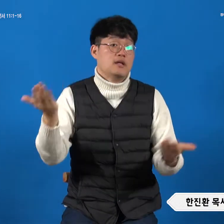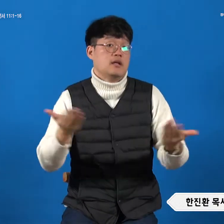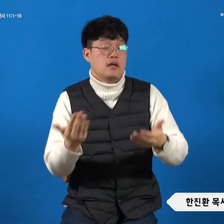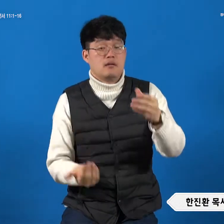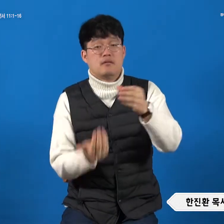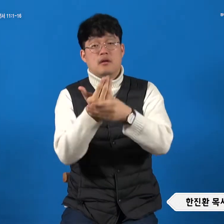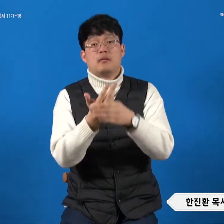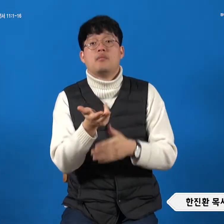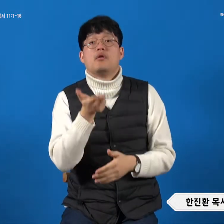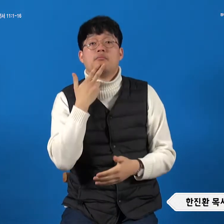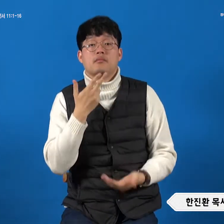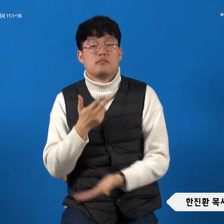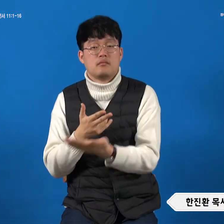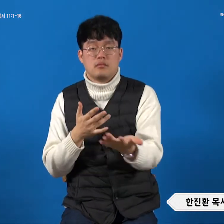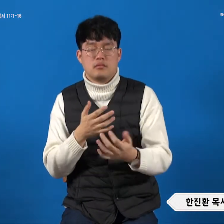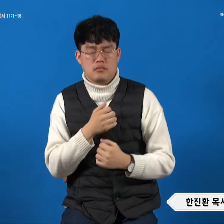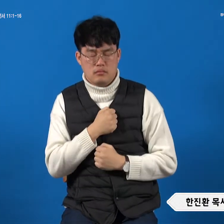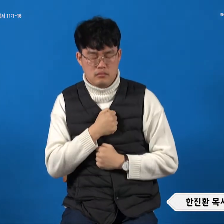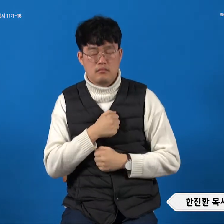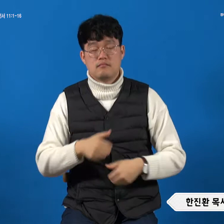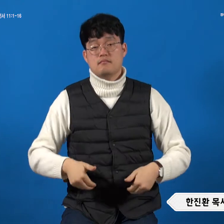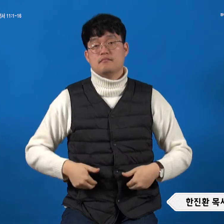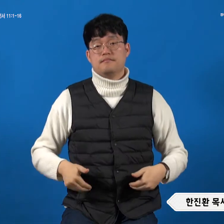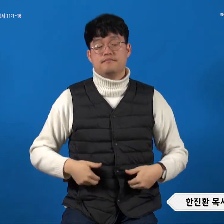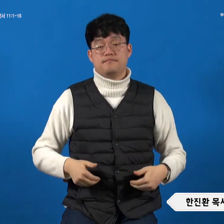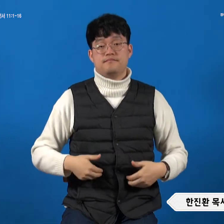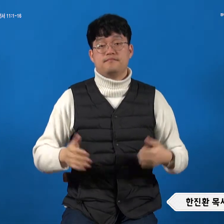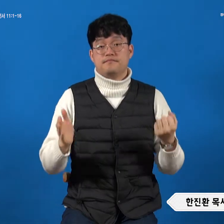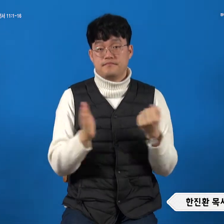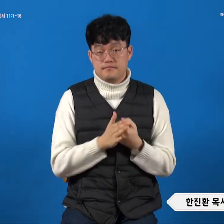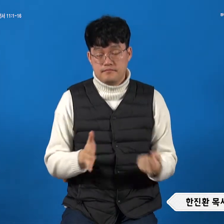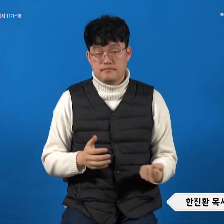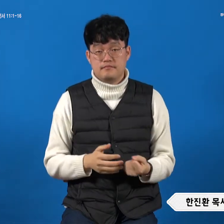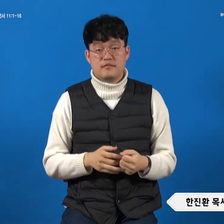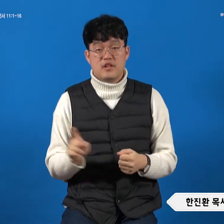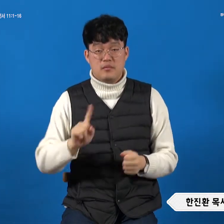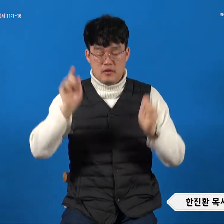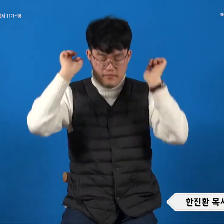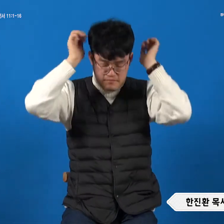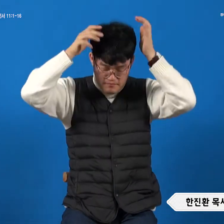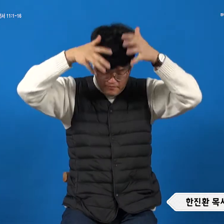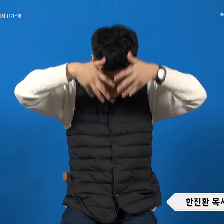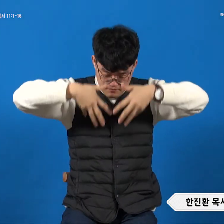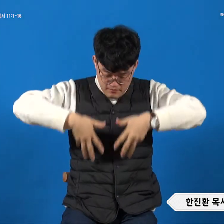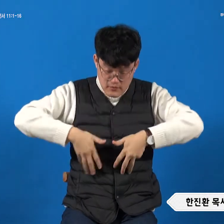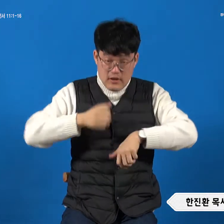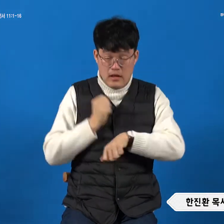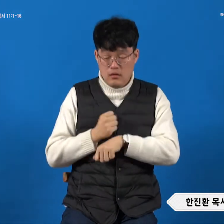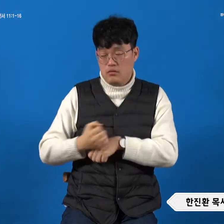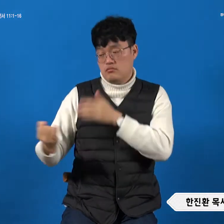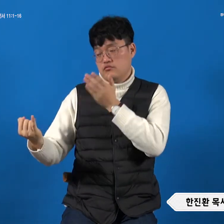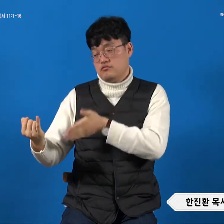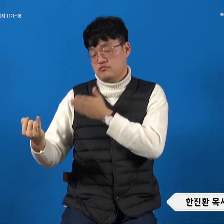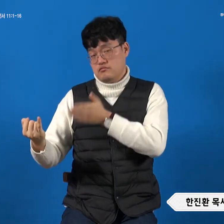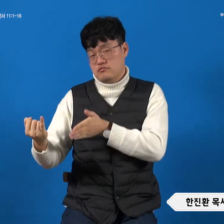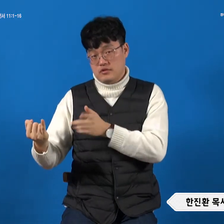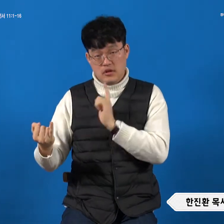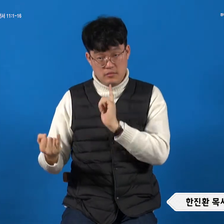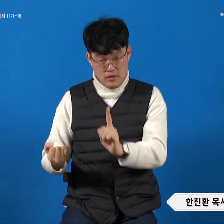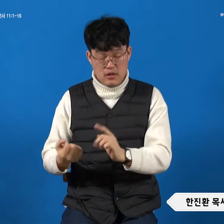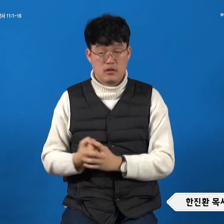초래하는 그런 일이 생기지 않도록 조심해야 됩니다. 그래서 너울을 쓰라 한